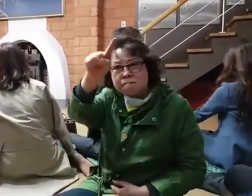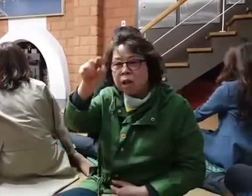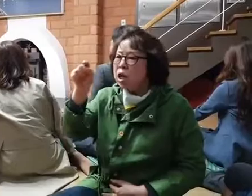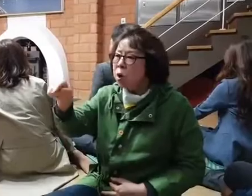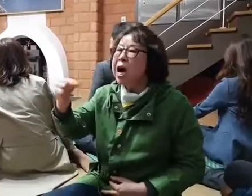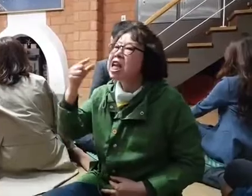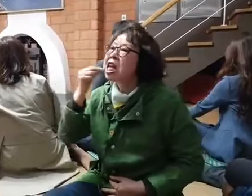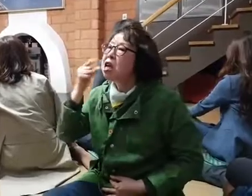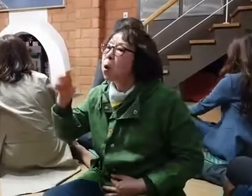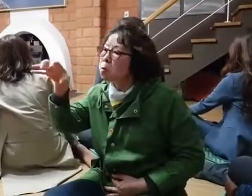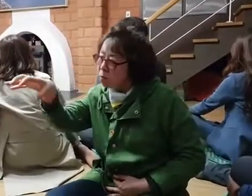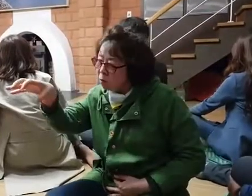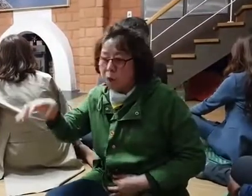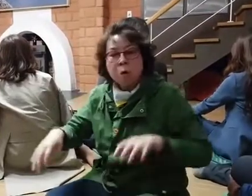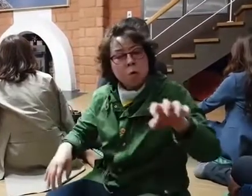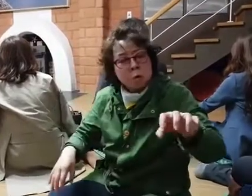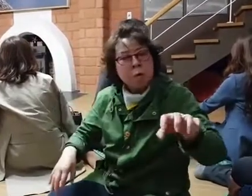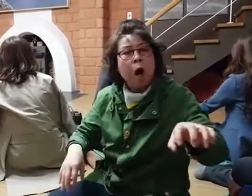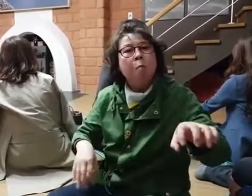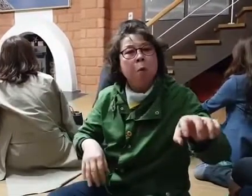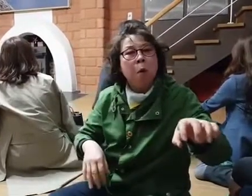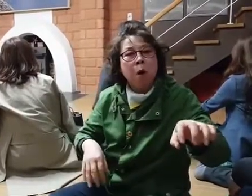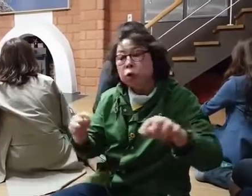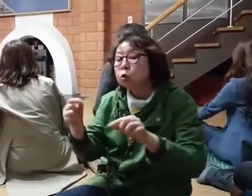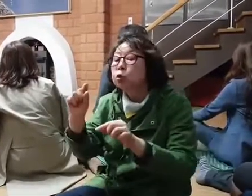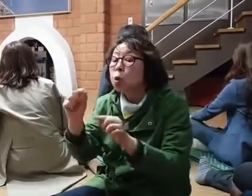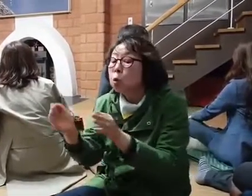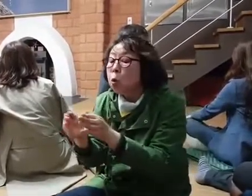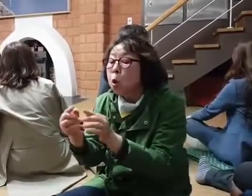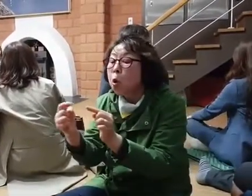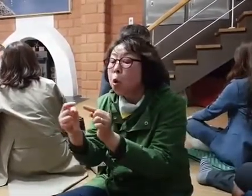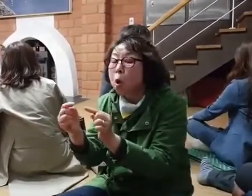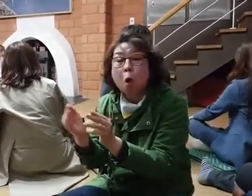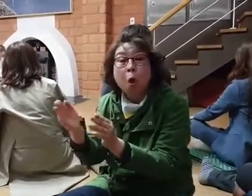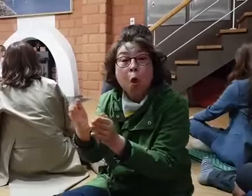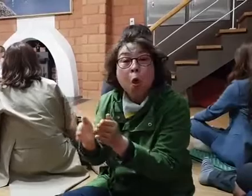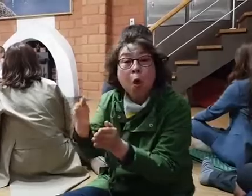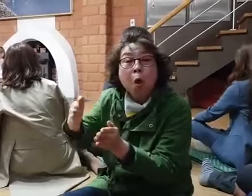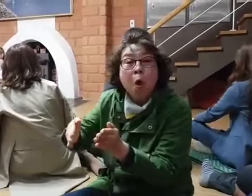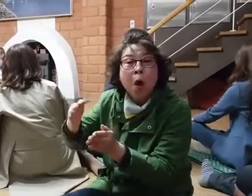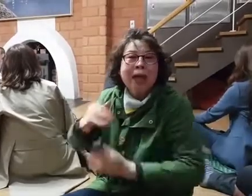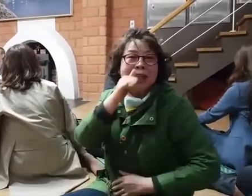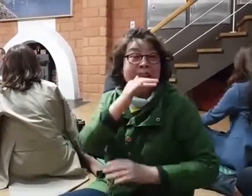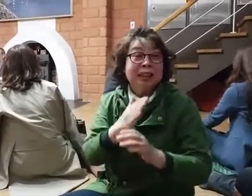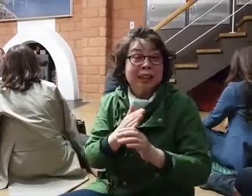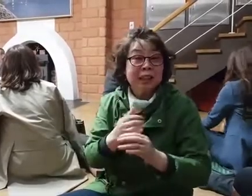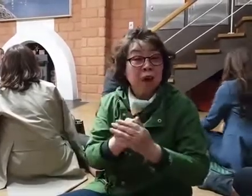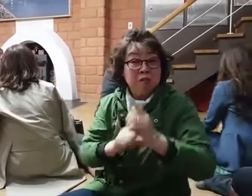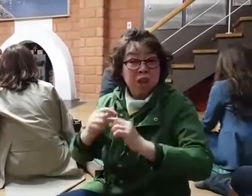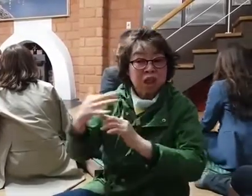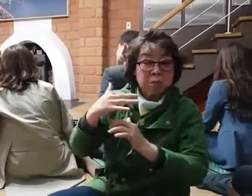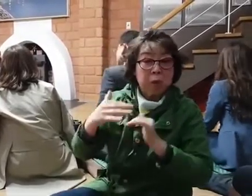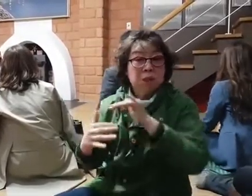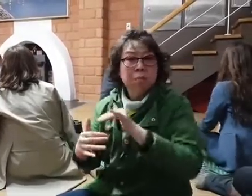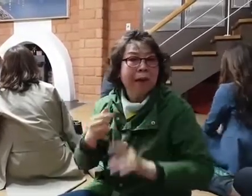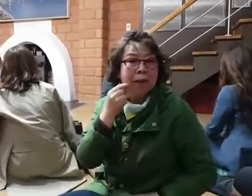요거는 일본 땅이라서 요거는 좀 분쟁은 조금 할 만한 거 뭐 요렇게 다 끝나거든요 이게. 그러니까 그 이상 침묵 못 합니다.